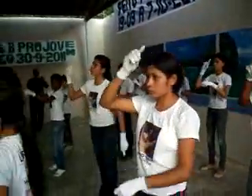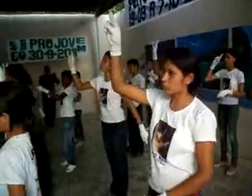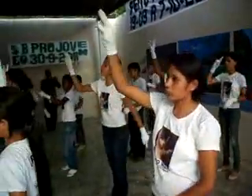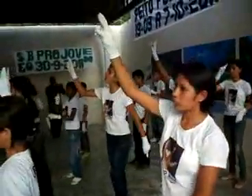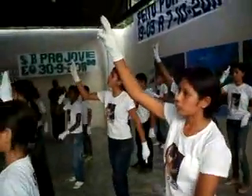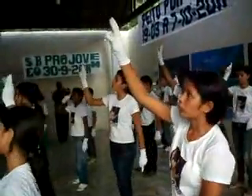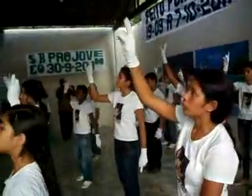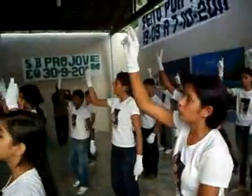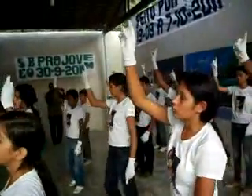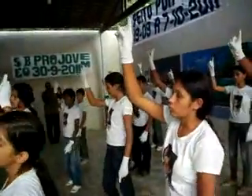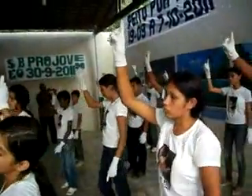Deus